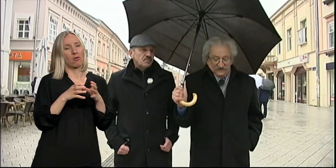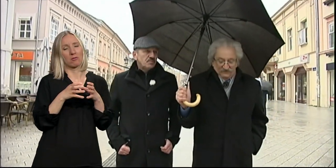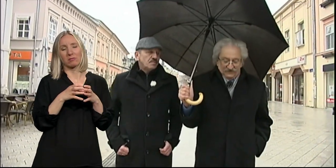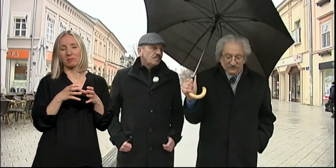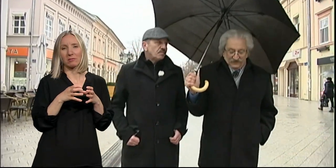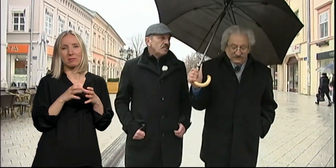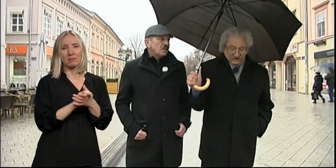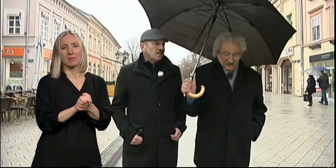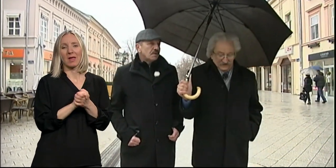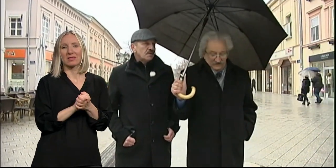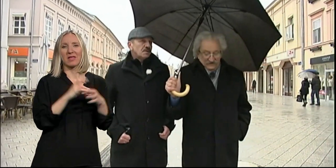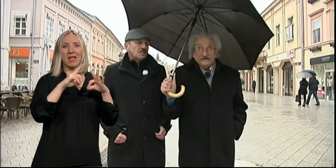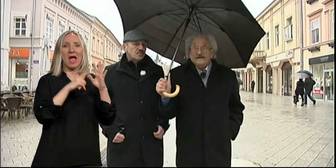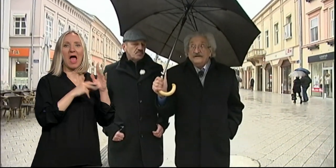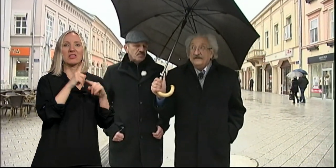Antić je bio moj,